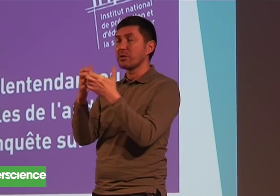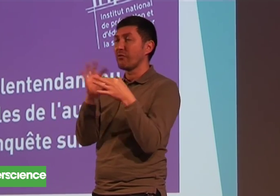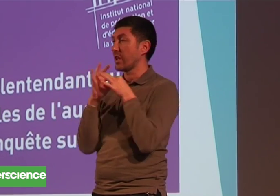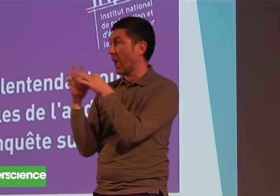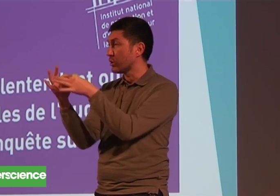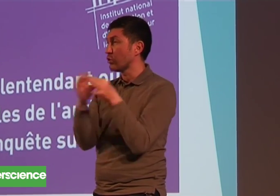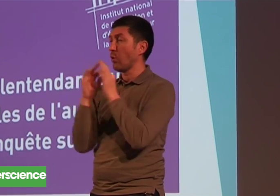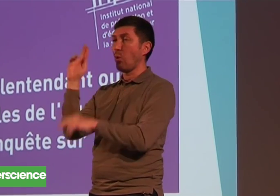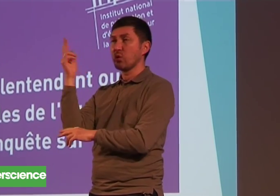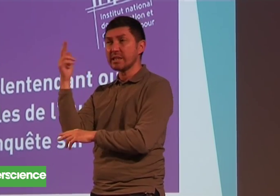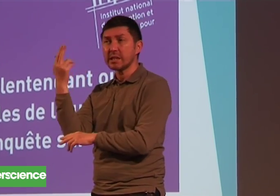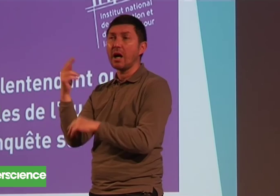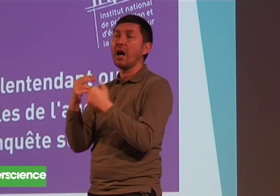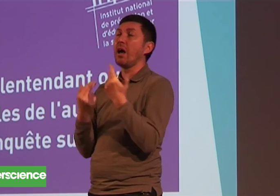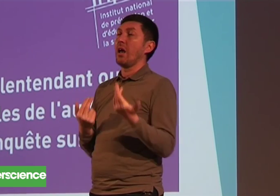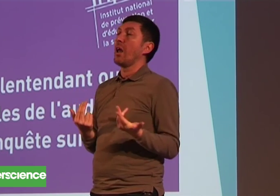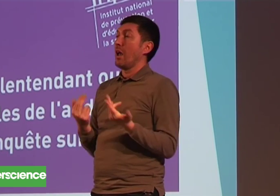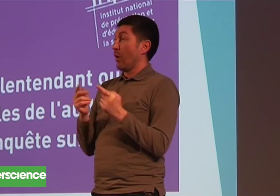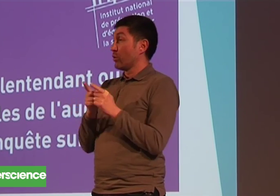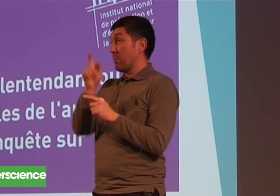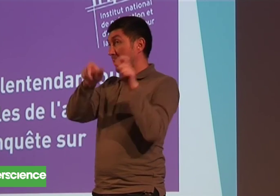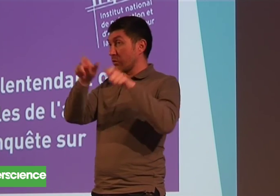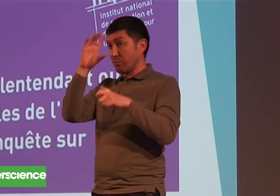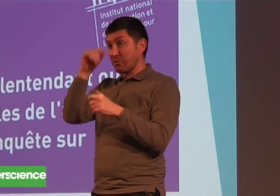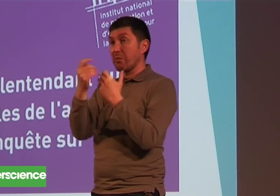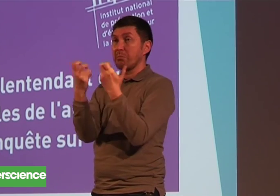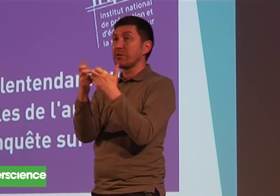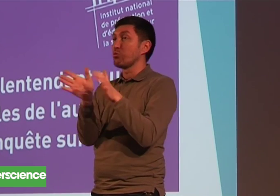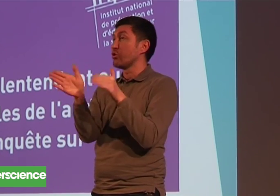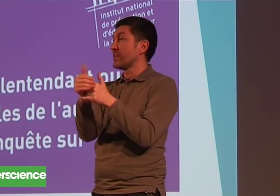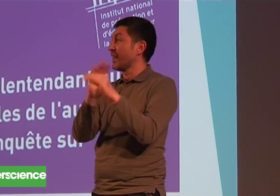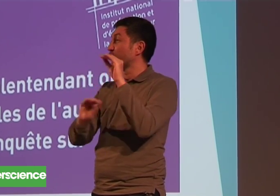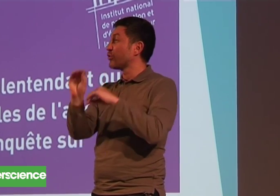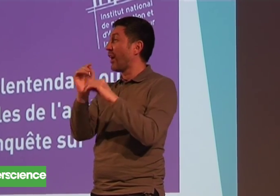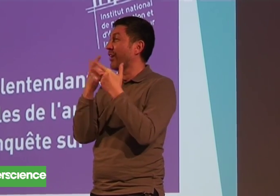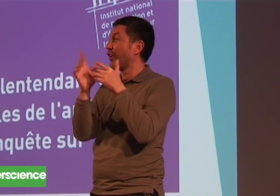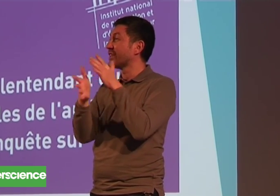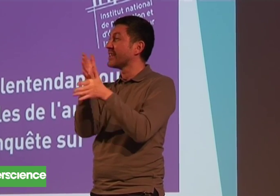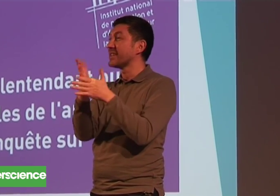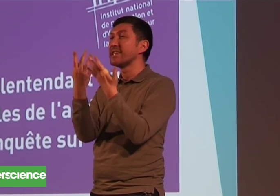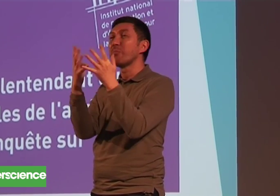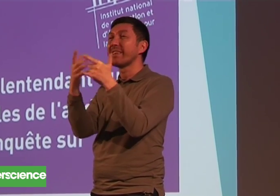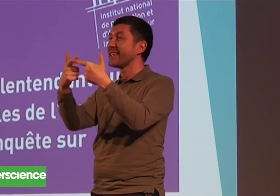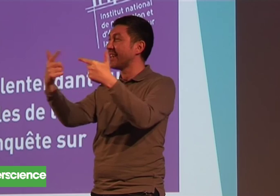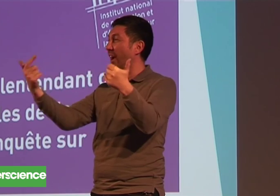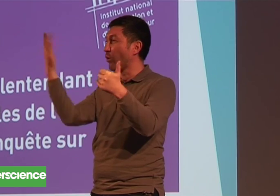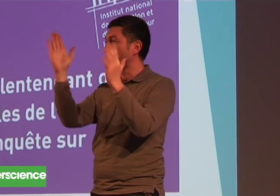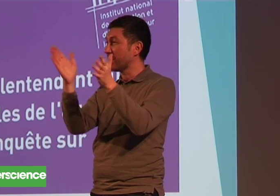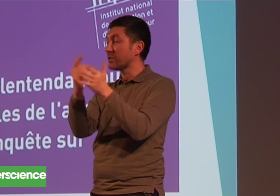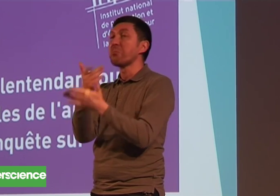l'UNISDA, des professionnels, et d'ailleurs les unités de soins en langue des signes y ont participé. Je remercie également Alexis Caracostas